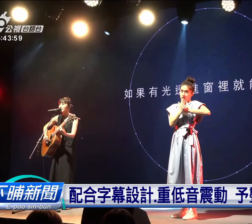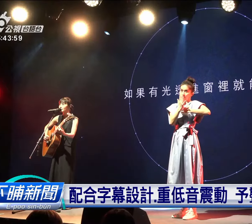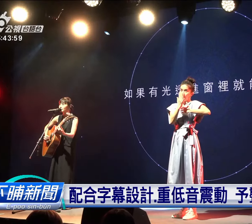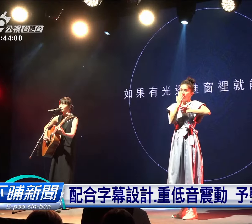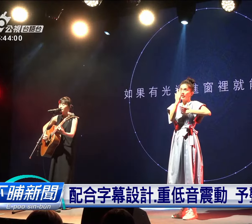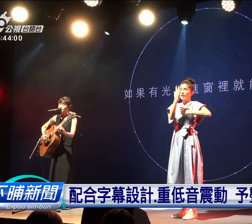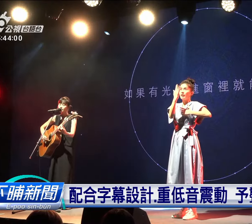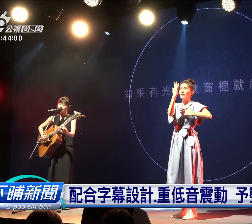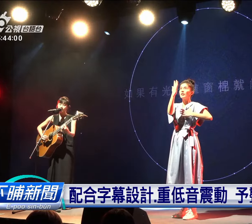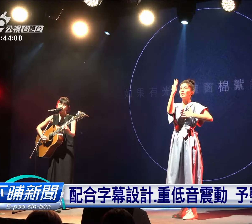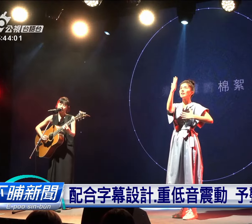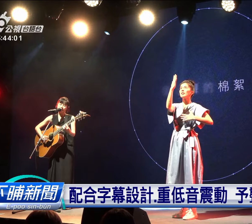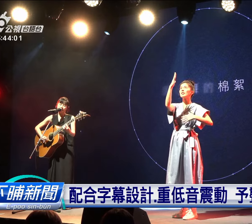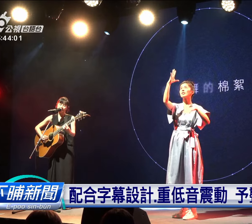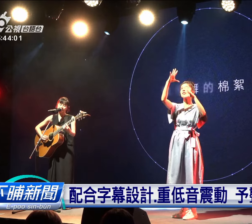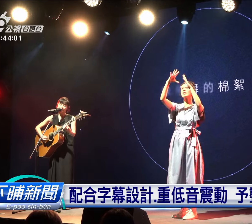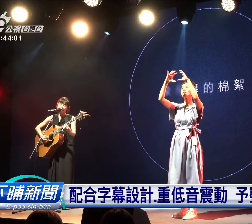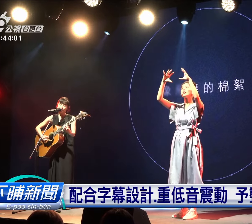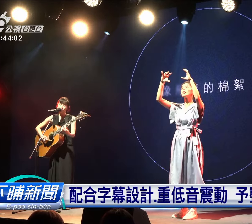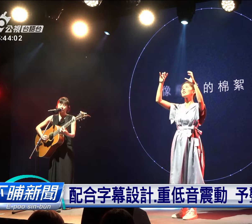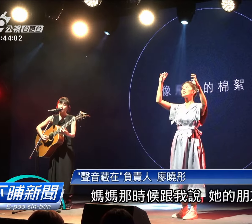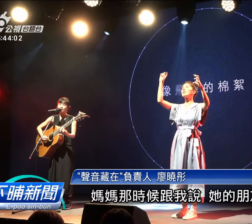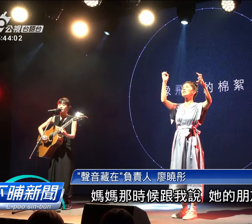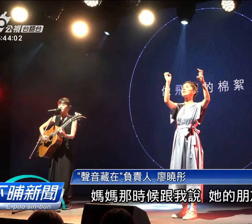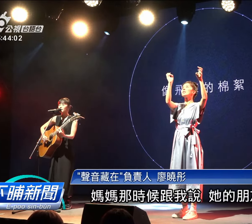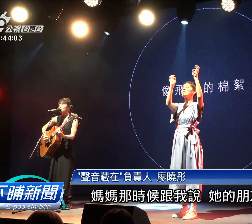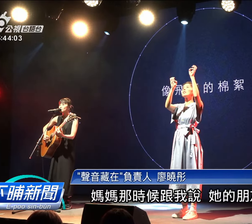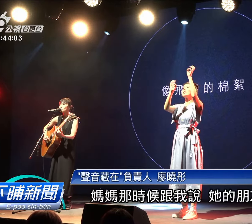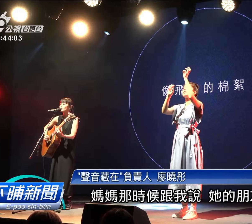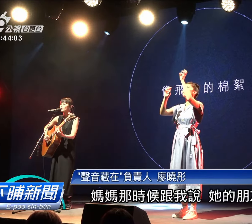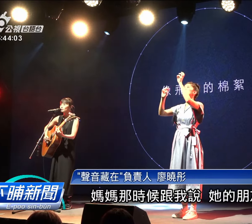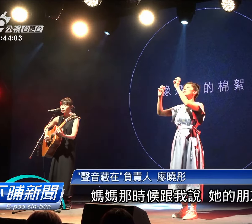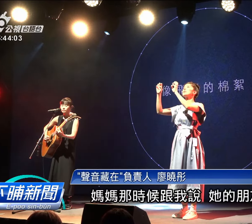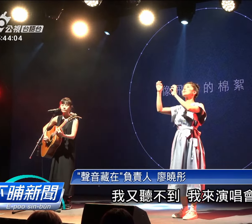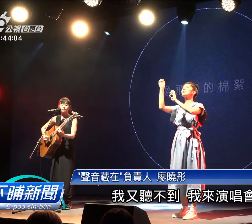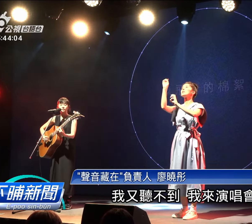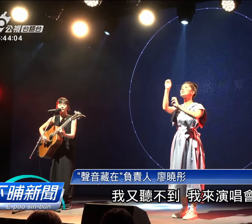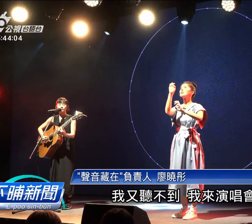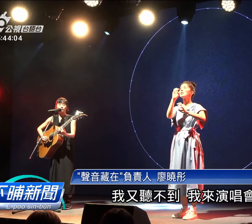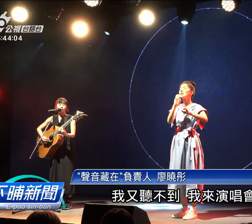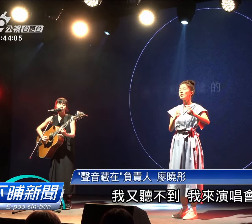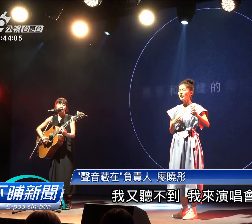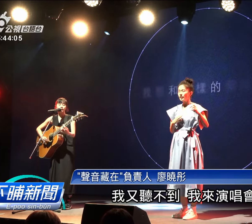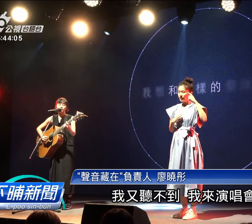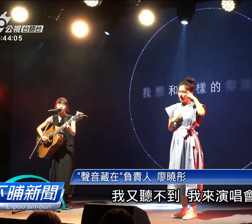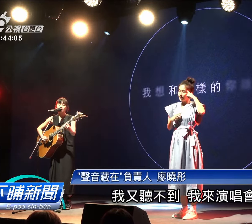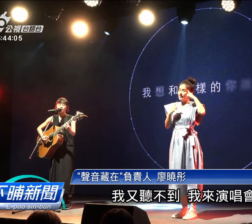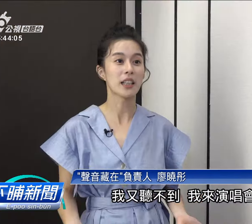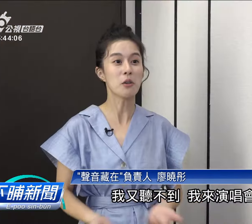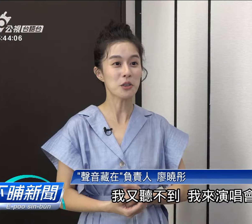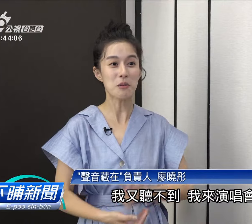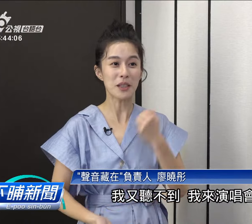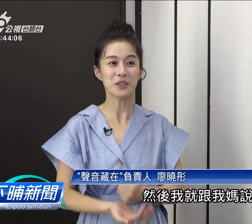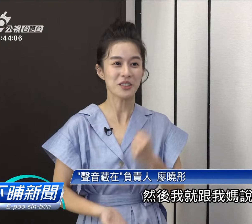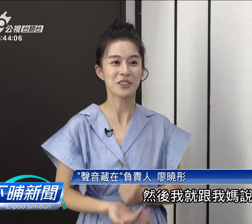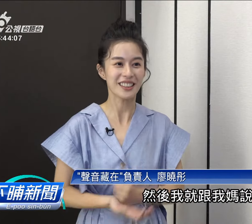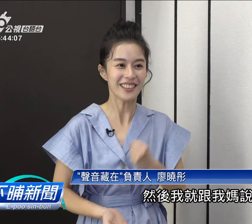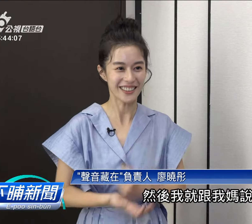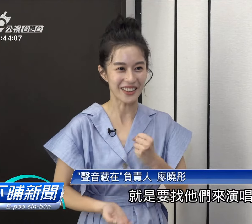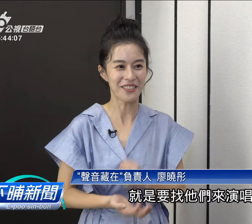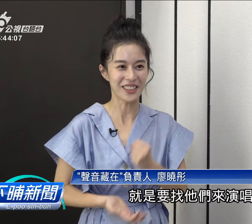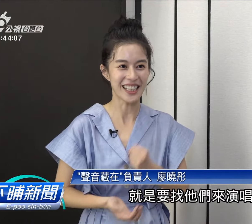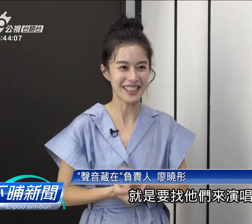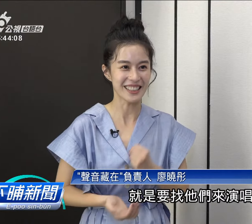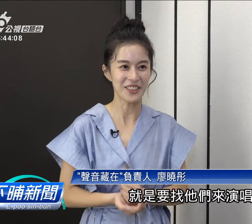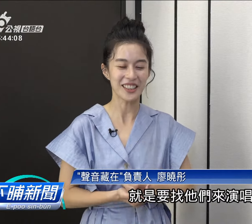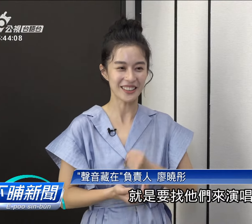合歌曲的氛围设计字幕。 是妈妈那时候跟我说，她的朋友也觉得说啊，我又听不到，我来演唱会干嘛？然后我就跟我妈说，就是